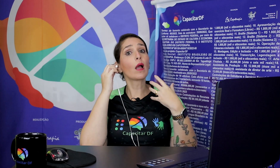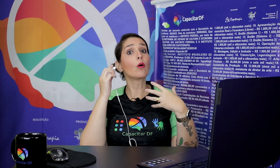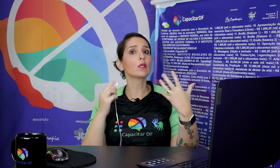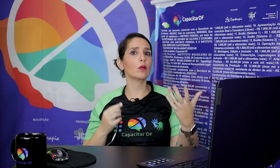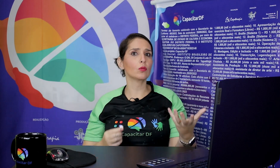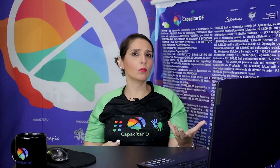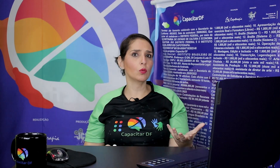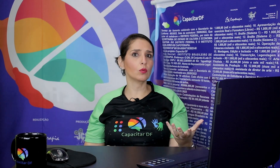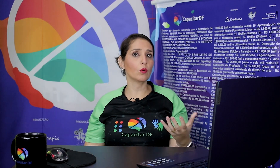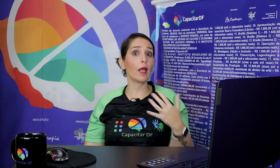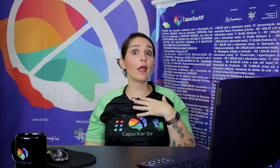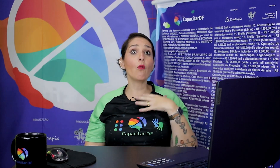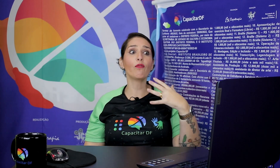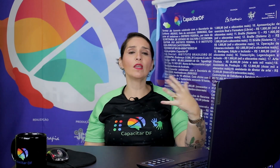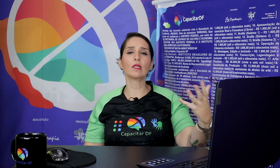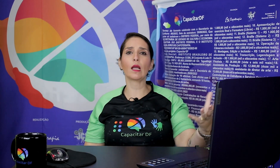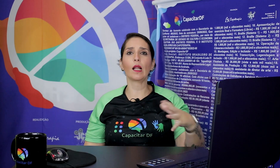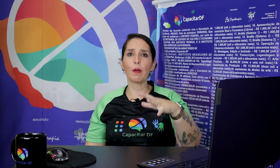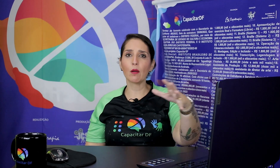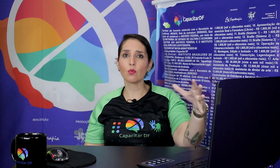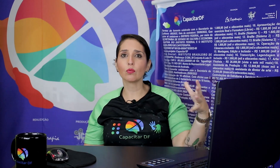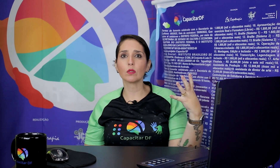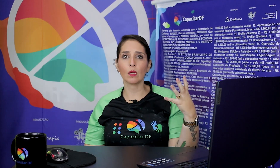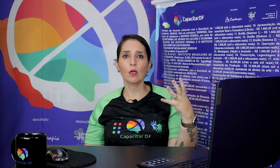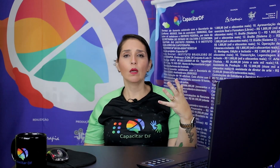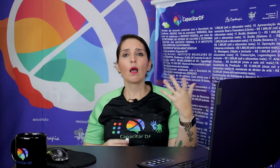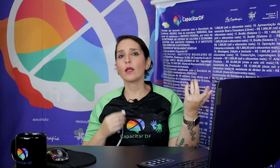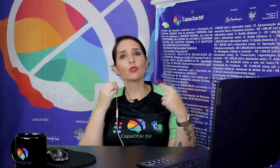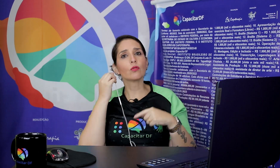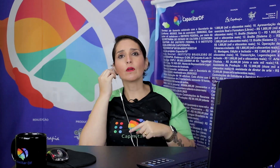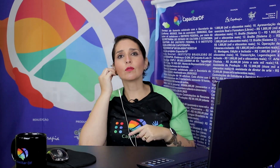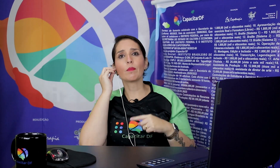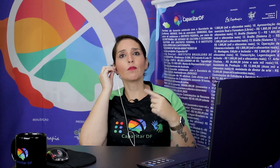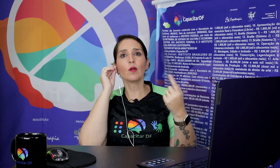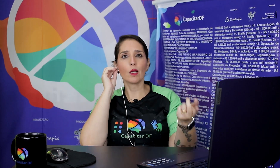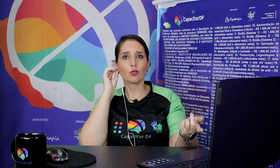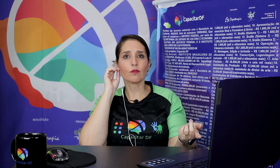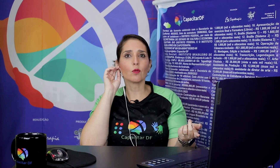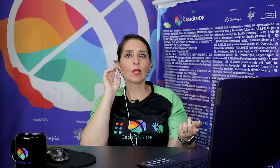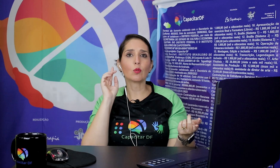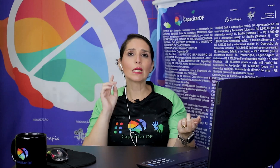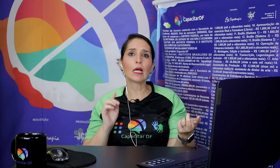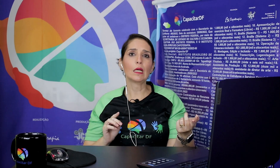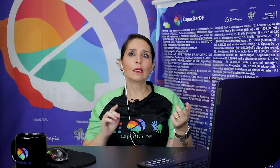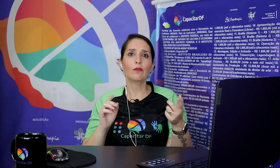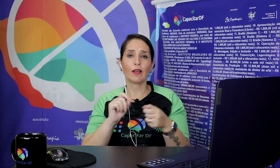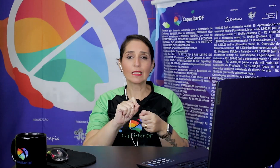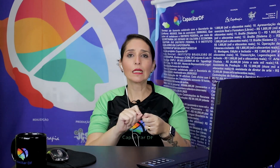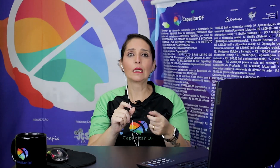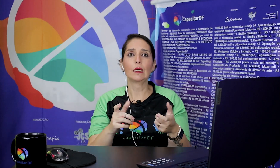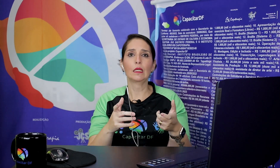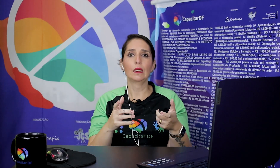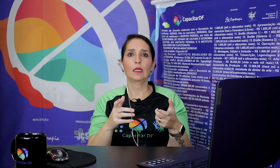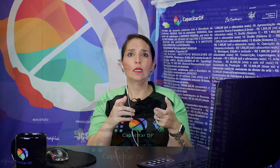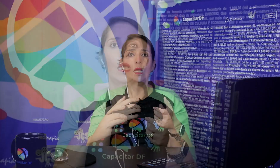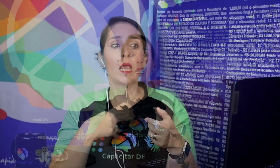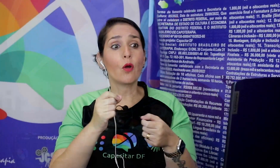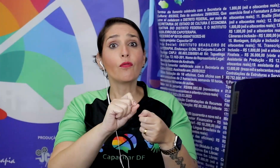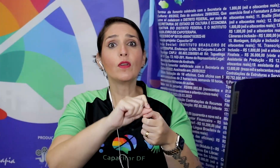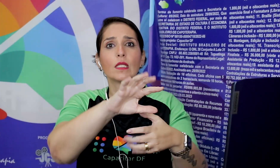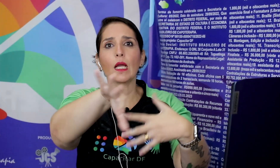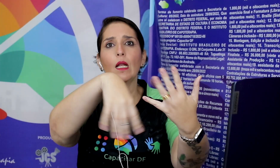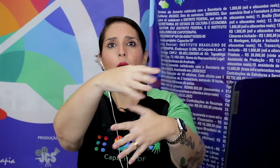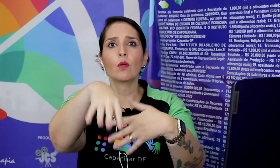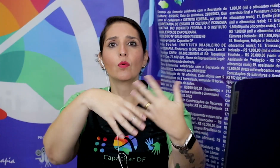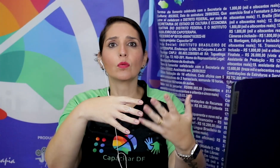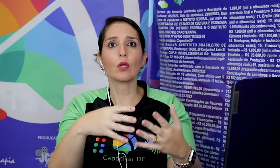eu causei um tumulto. Eu fiz aquela bagunça. A gente não vai usar provocar, a gente vai usar, fazer. Eu